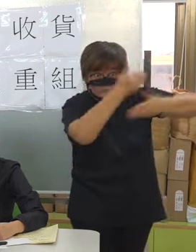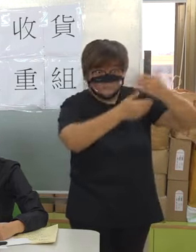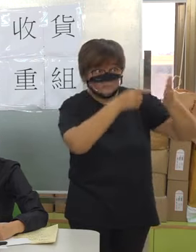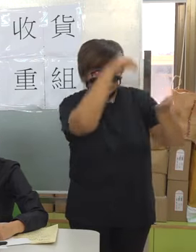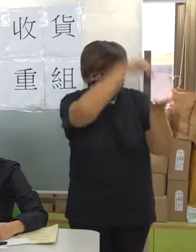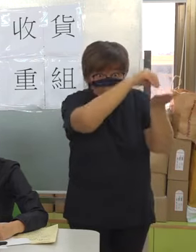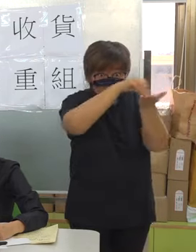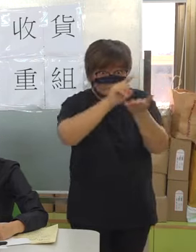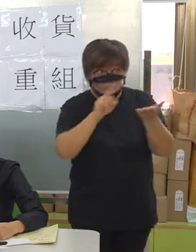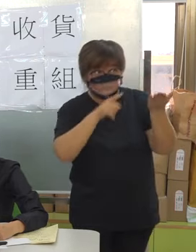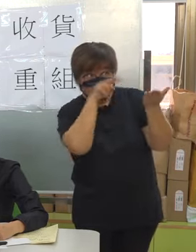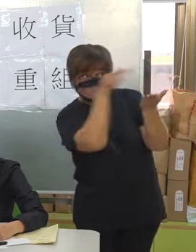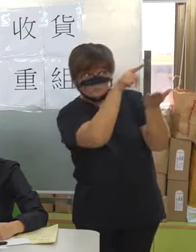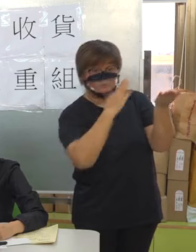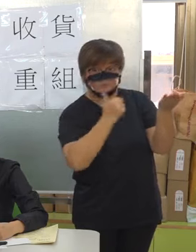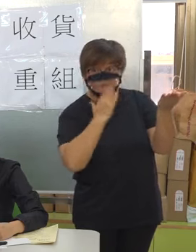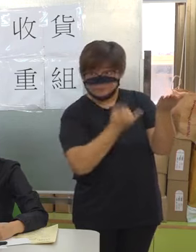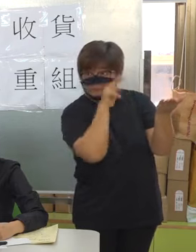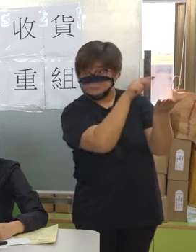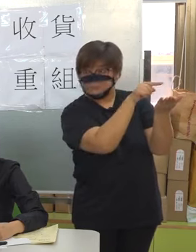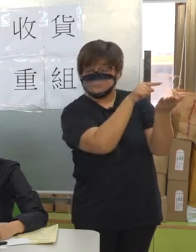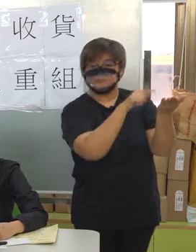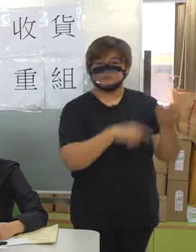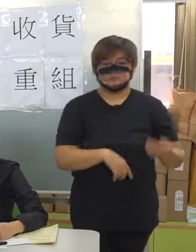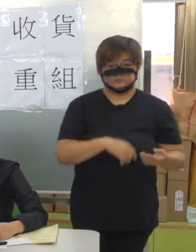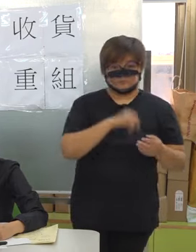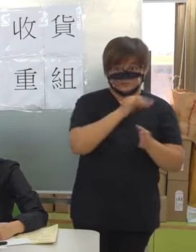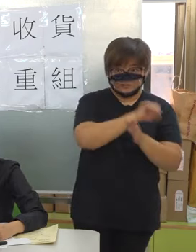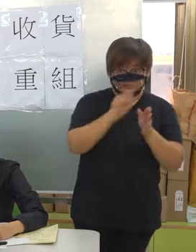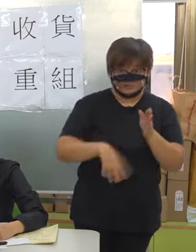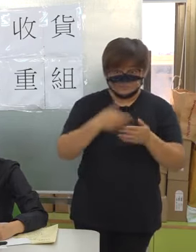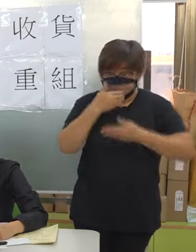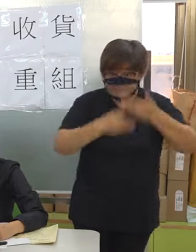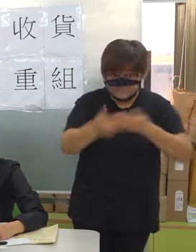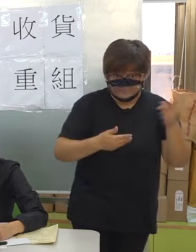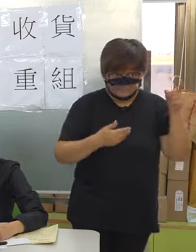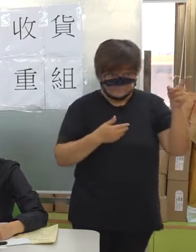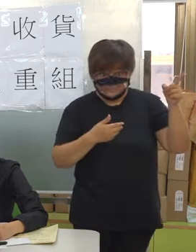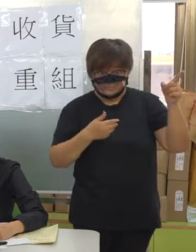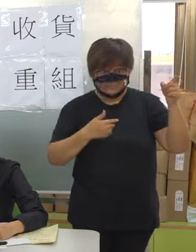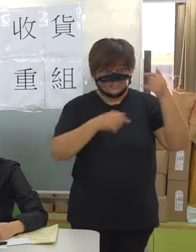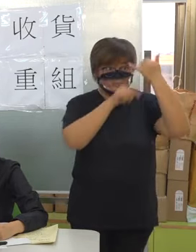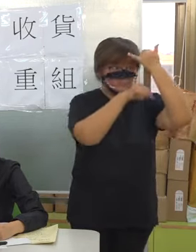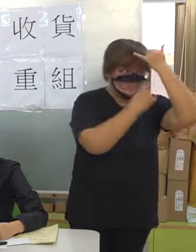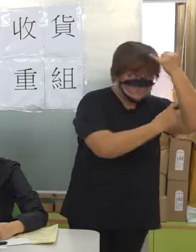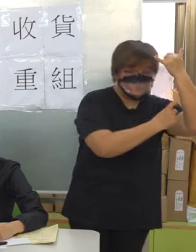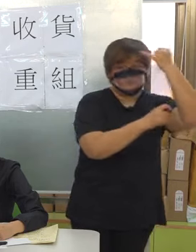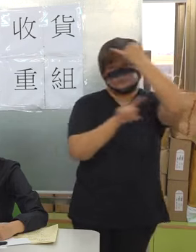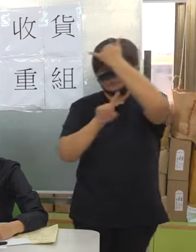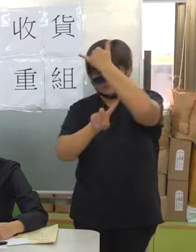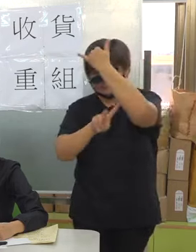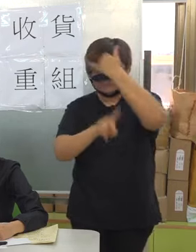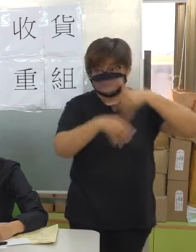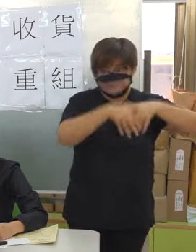例，經歷6月9、612態度依然強硬的原因，以及後繼暫緩或者壽終正